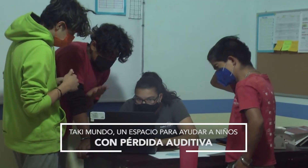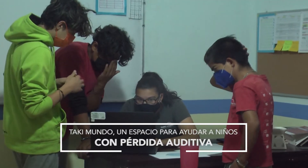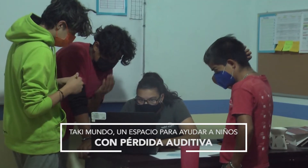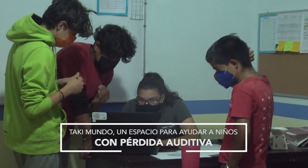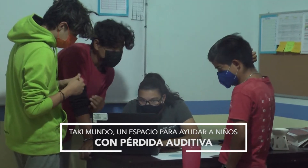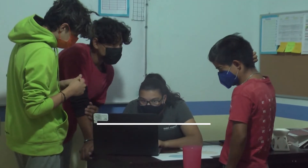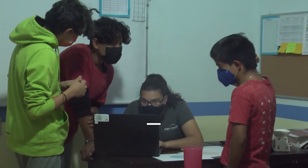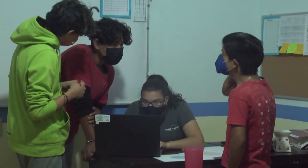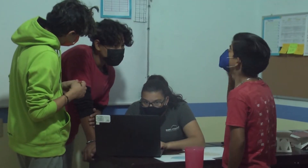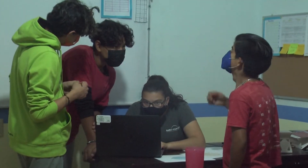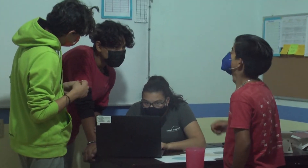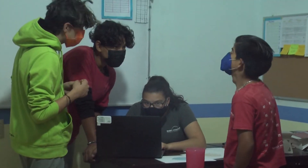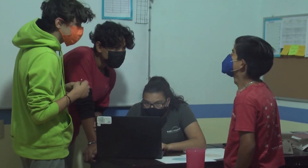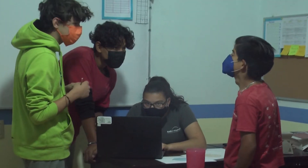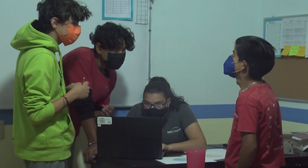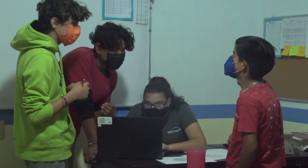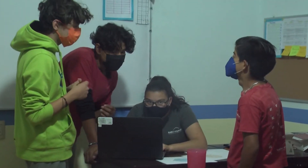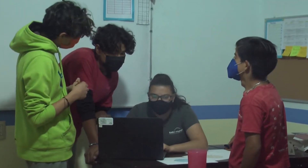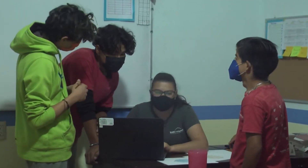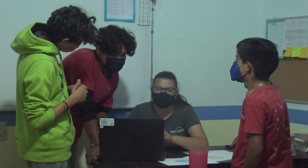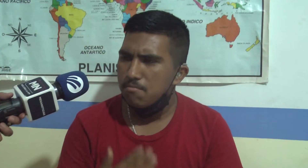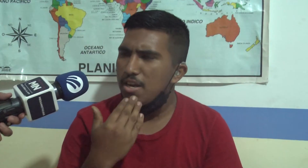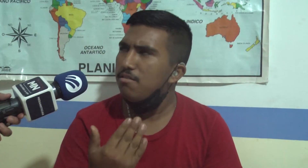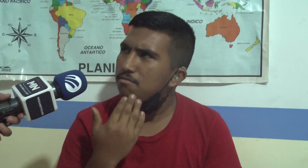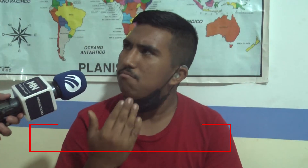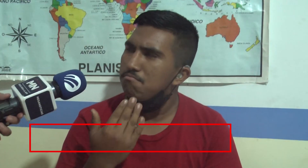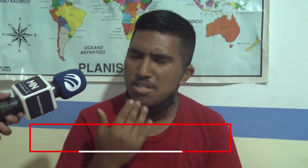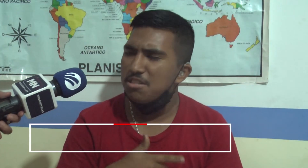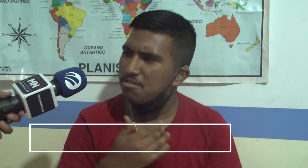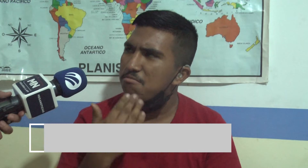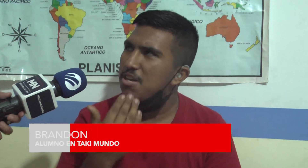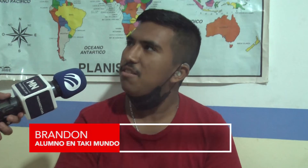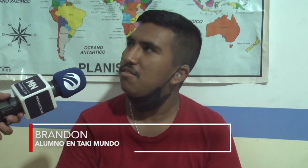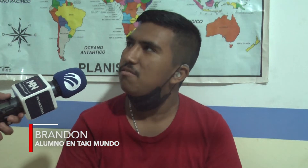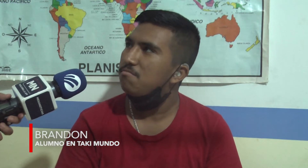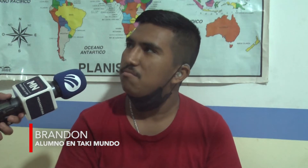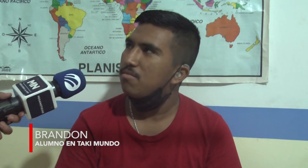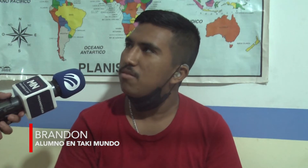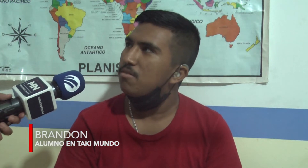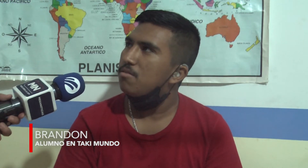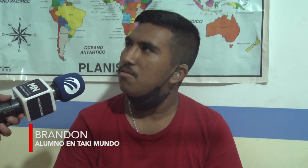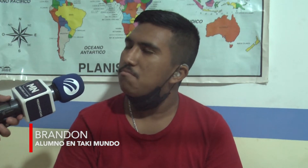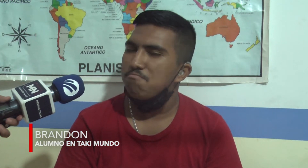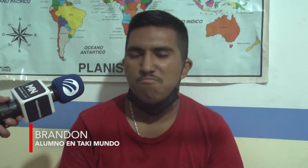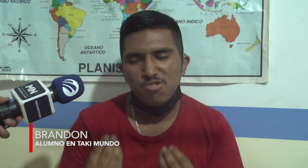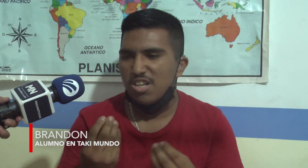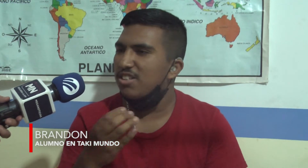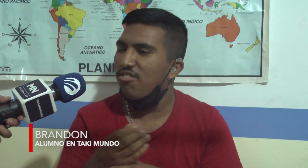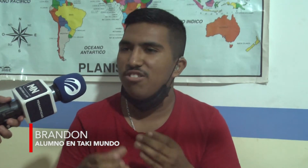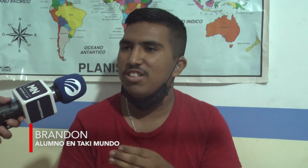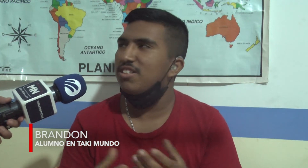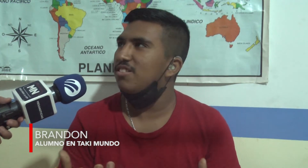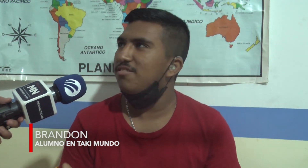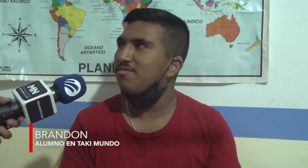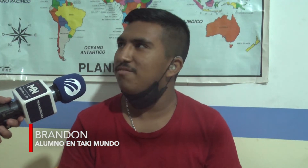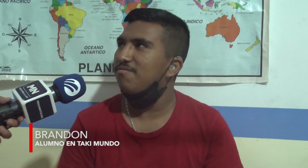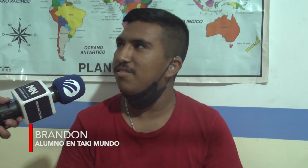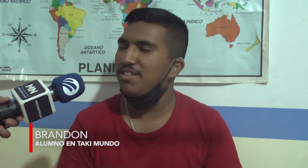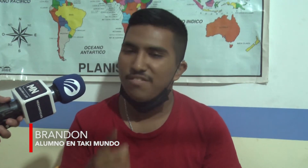ha desarrollado diversas habilidades. Bien, me he sentido bien. ¿Qué has aprendido? Muchas cosas.